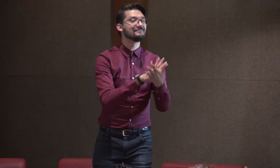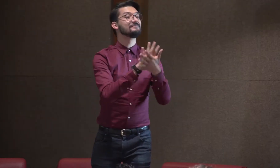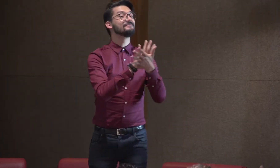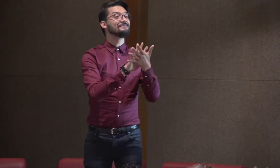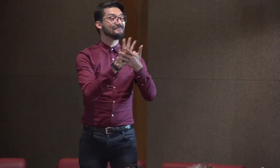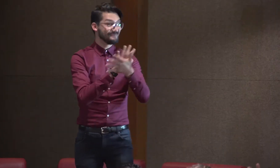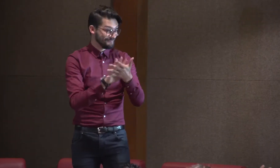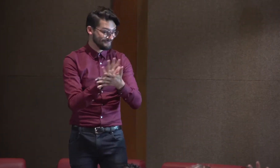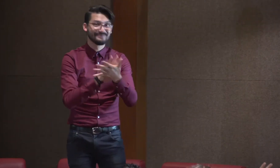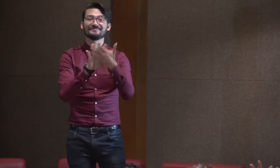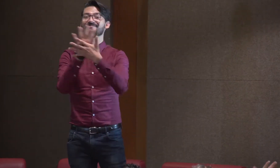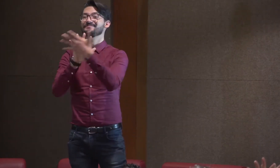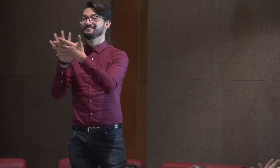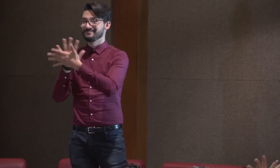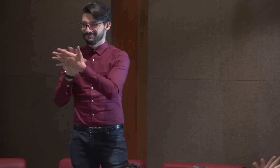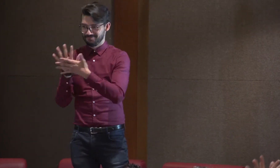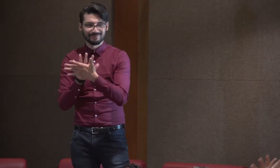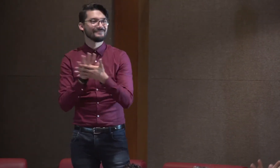era la seña para señas?